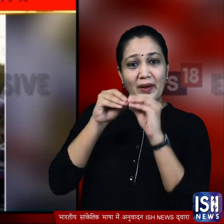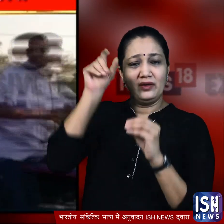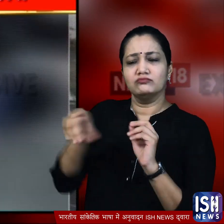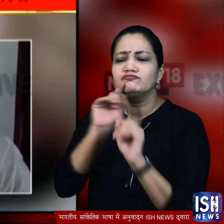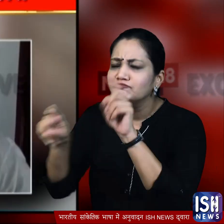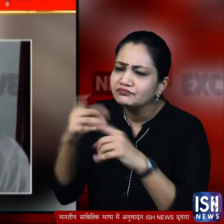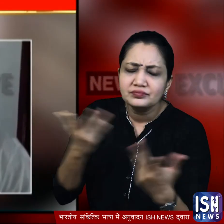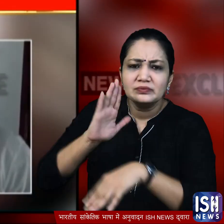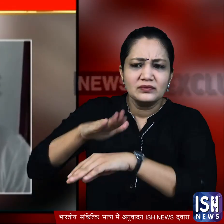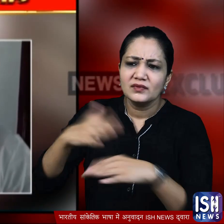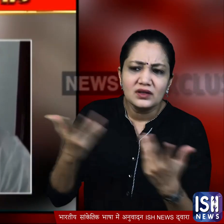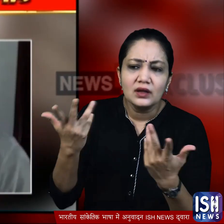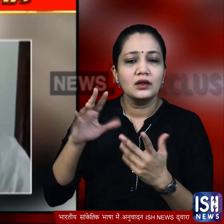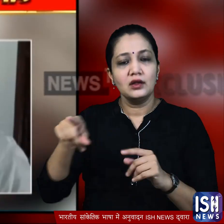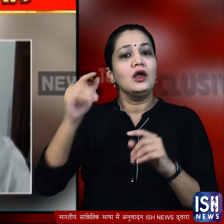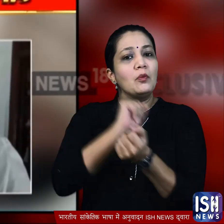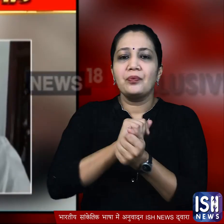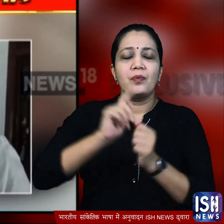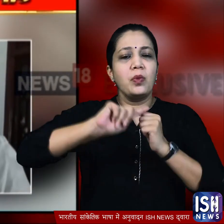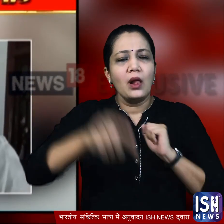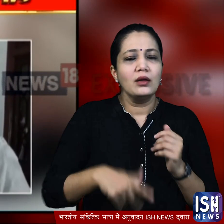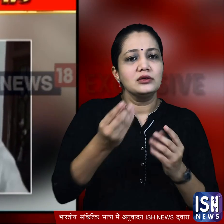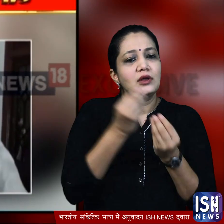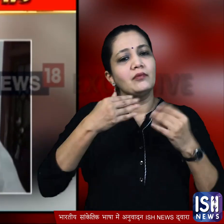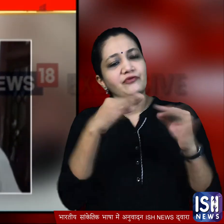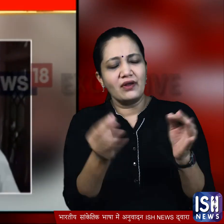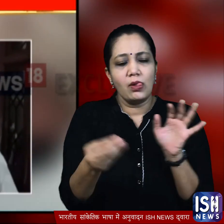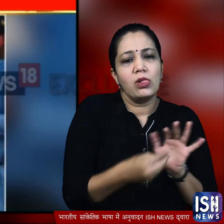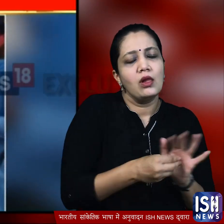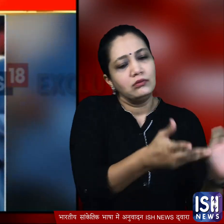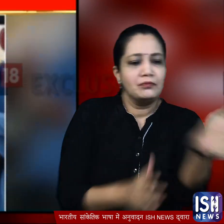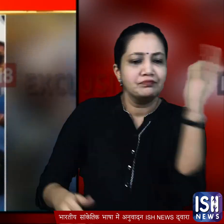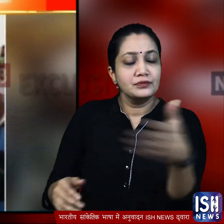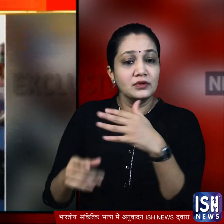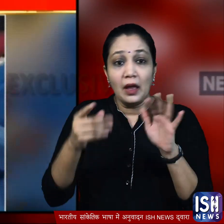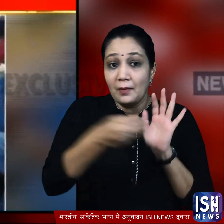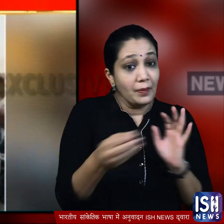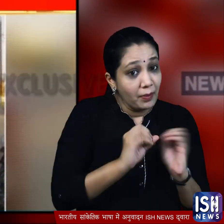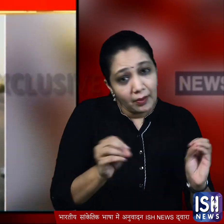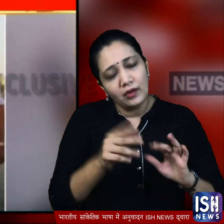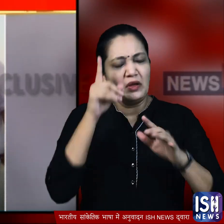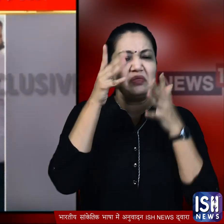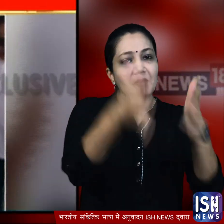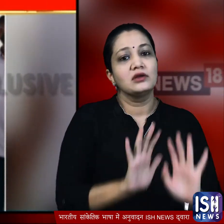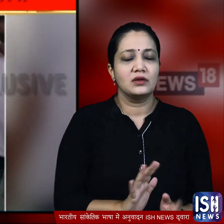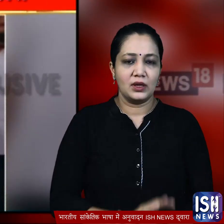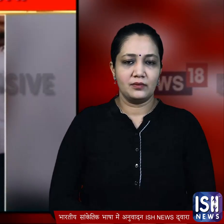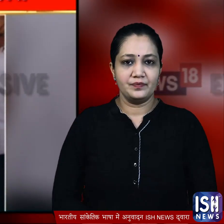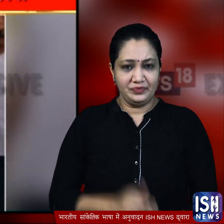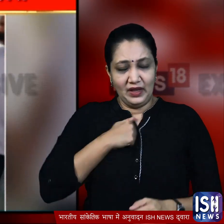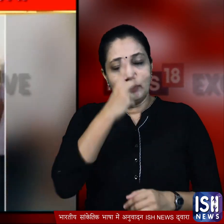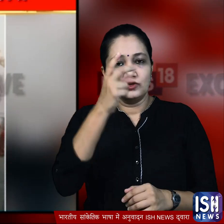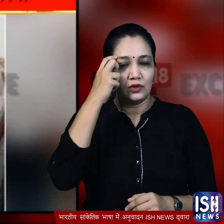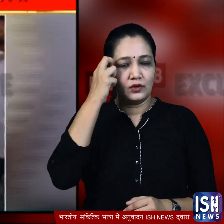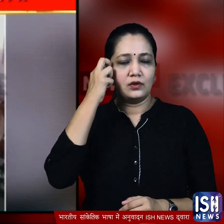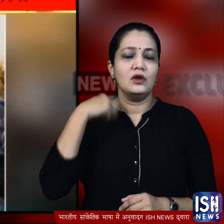बड़े लोगों को नहीं पकड़ोगे। वीडियो वायरल होने के बाद तरुण भानोत से जब सफाई मांगी गई तो उन्होंने फिर दोहराया कि पुलिस ने पैसे लेकर कुछ लोगों को आराम से निकलने दिया